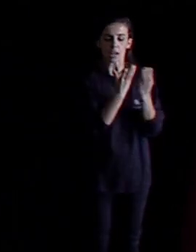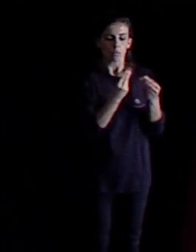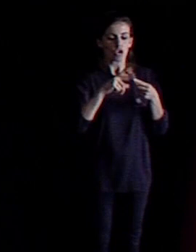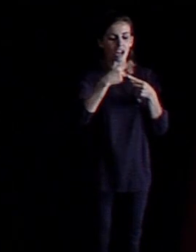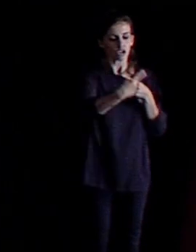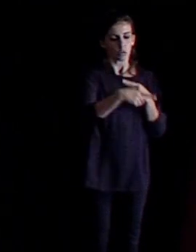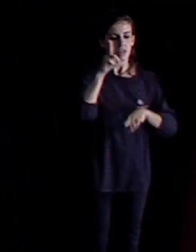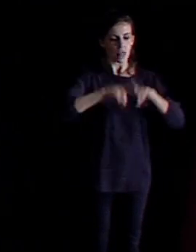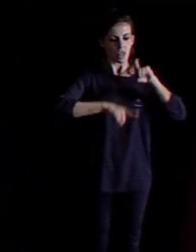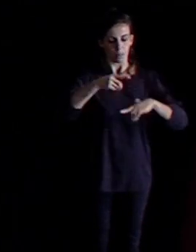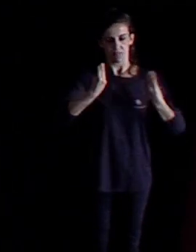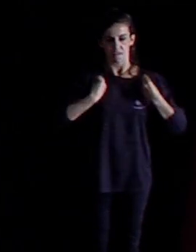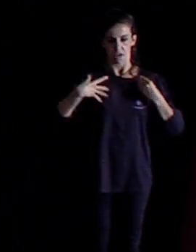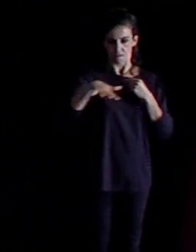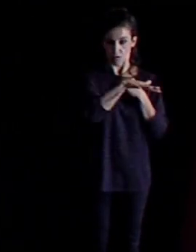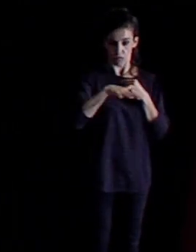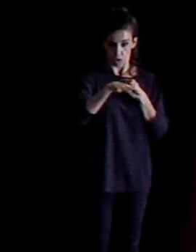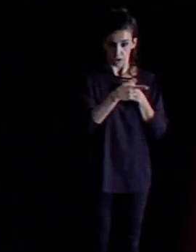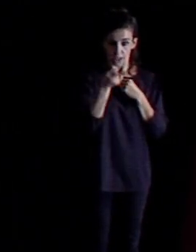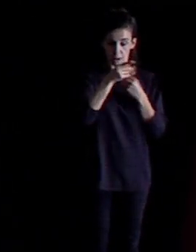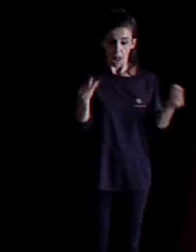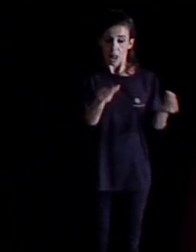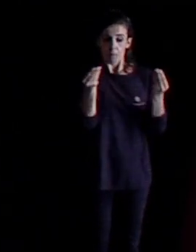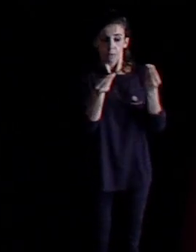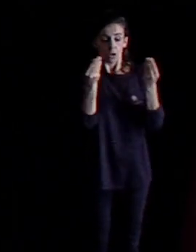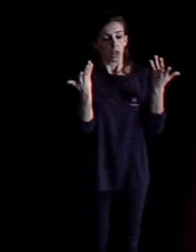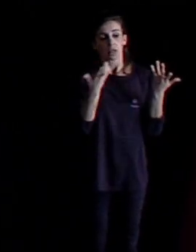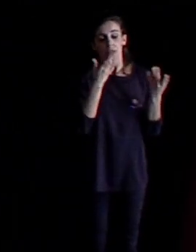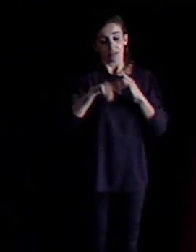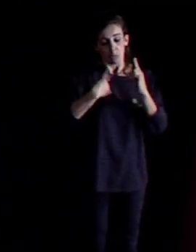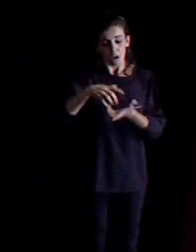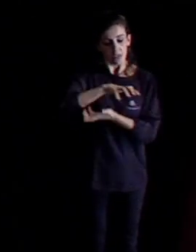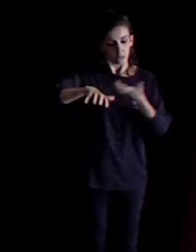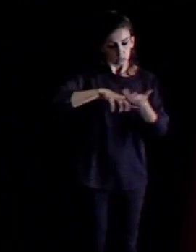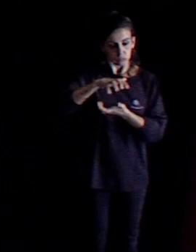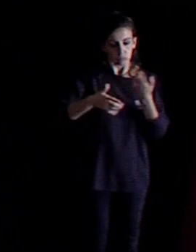consecuencias dependiendo de dónde se viva y la recuperación de cualquier agresión que